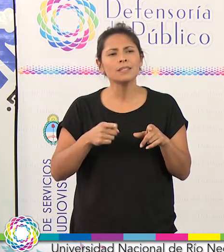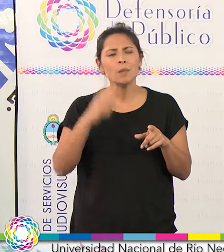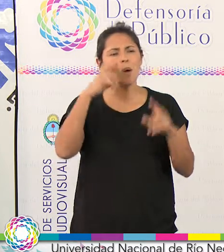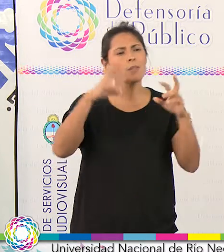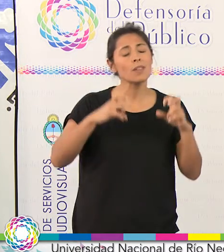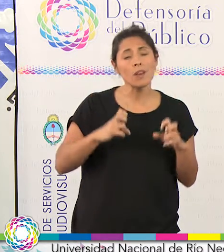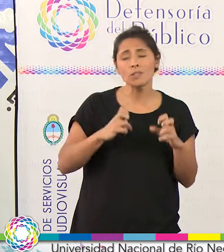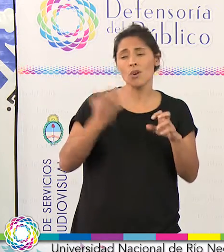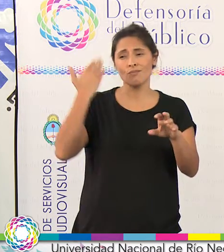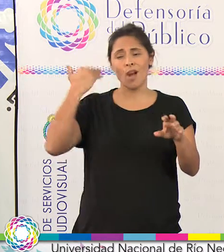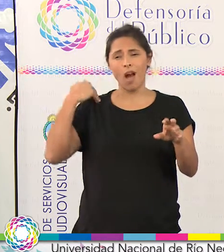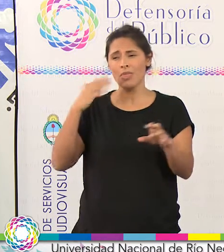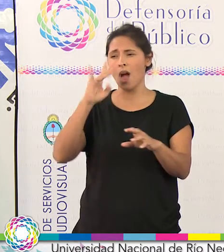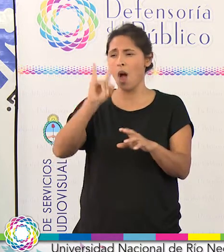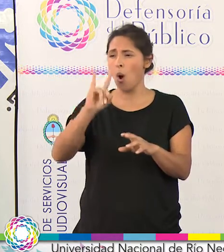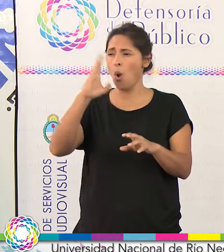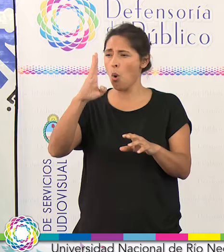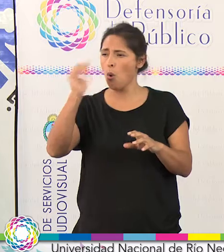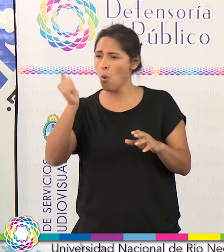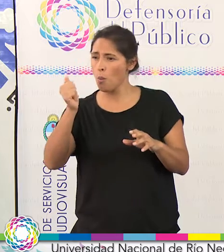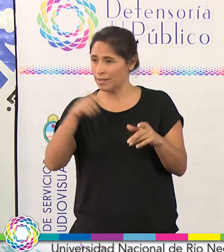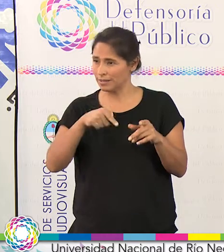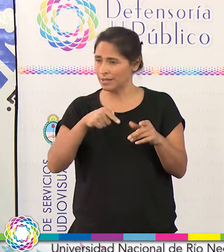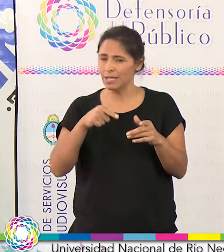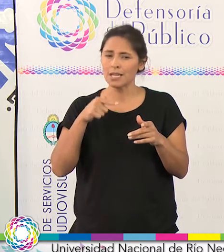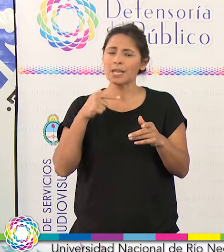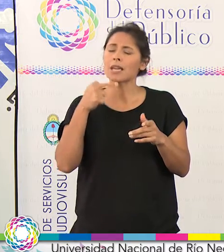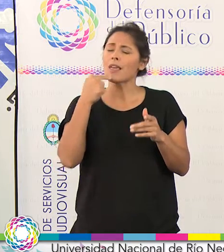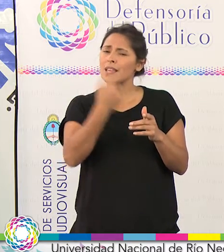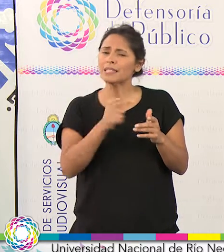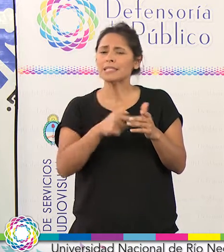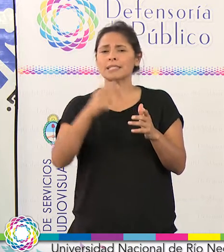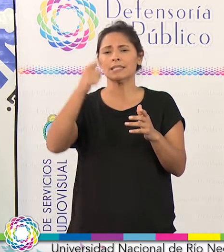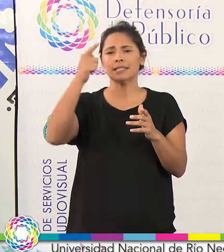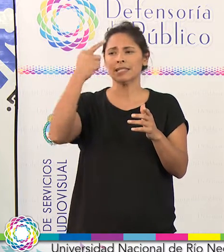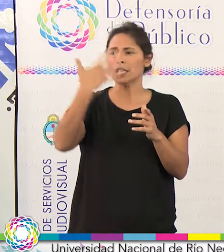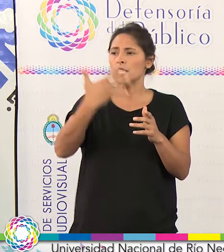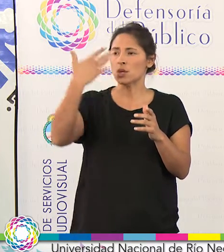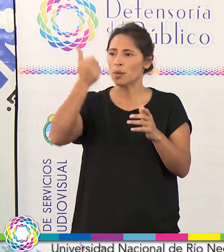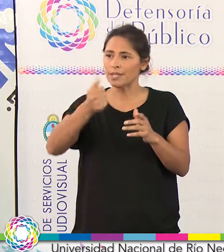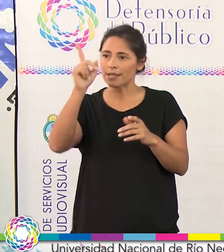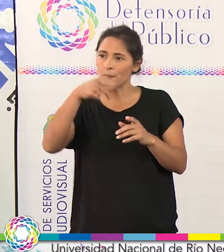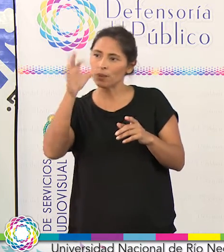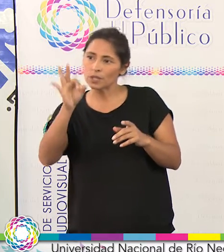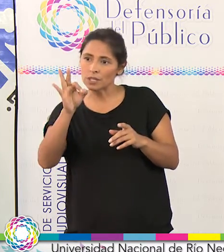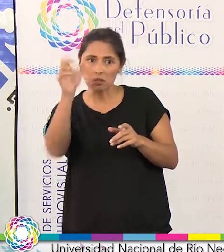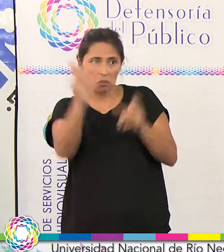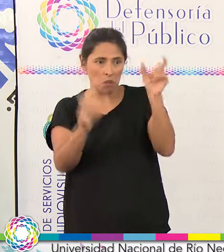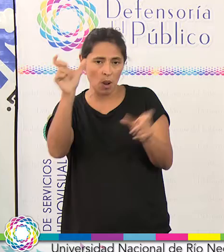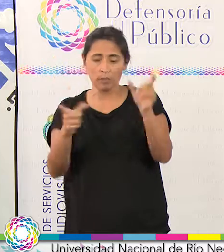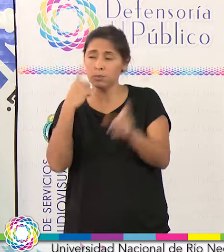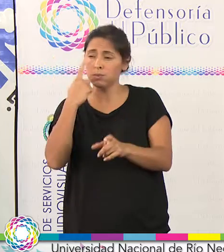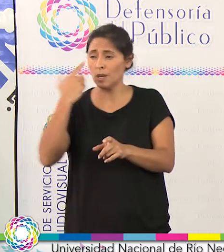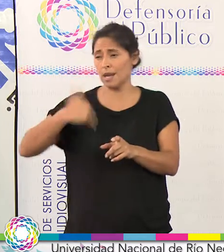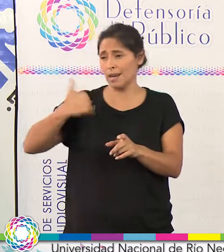la UBA, que planteaba que el 56% de los argentinos y argentinas tenemos sangre de los pueblos originarios. Es decir,